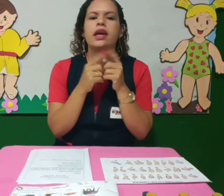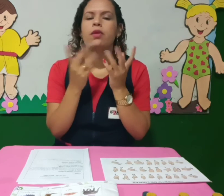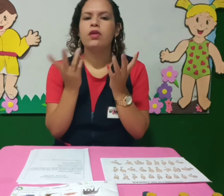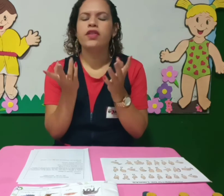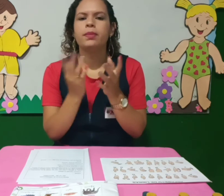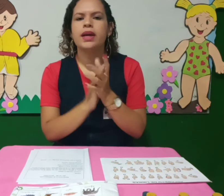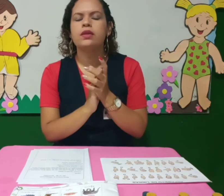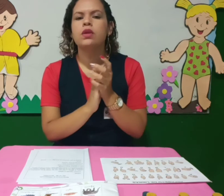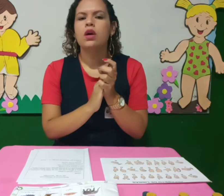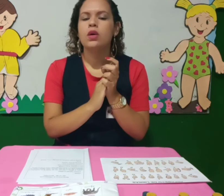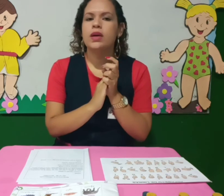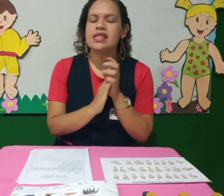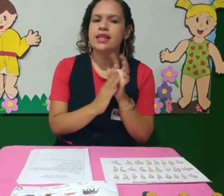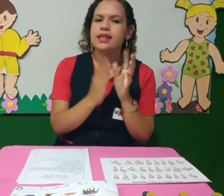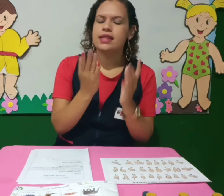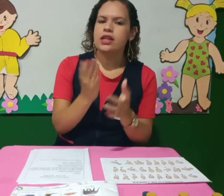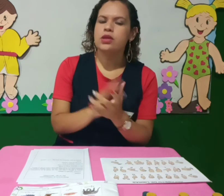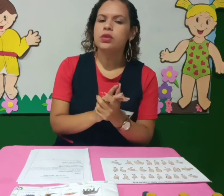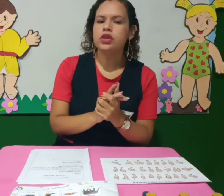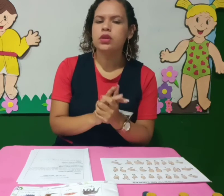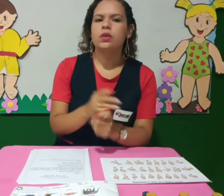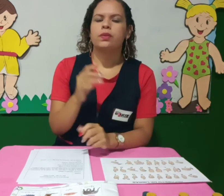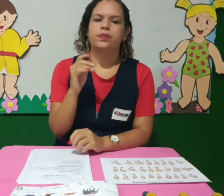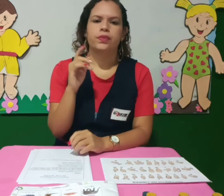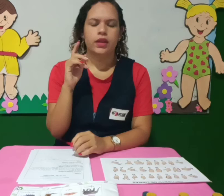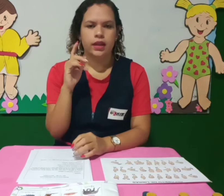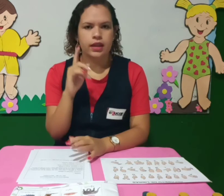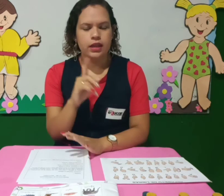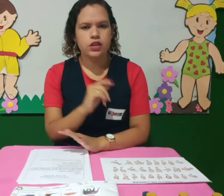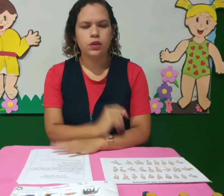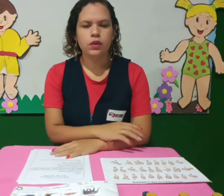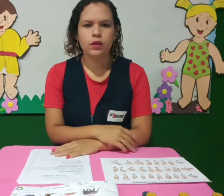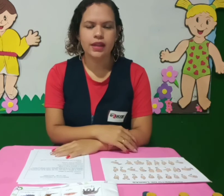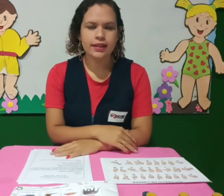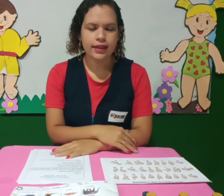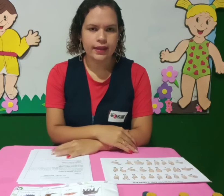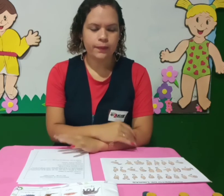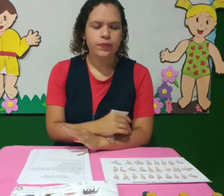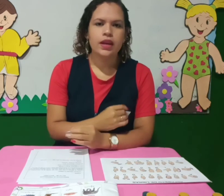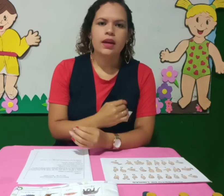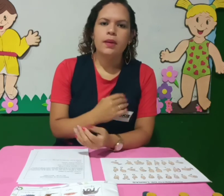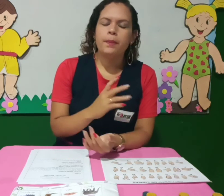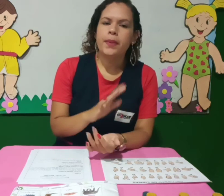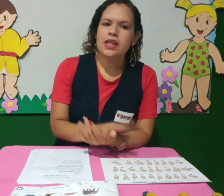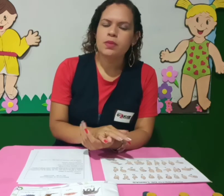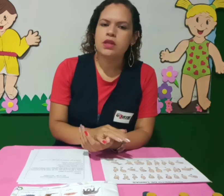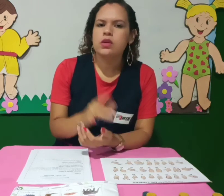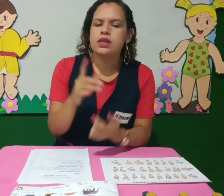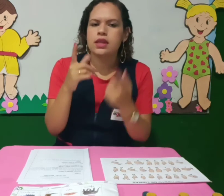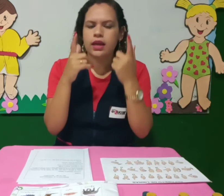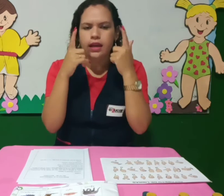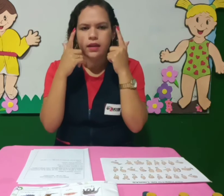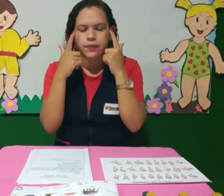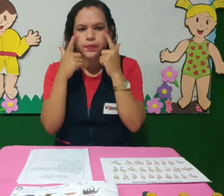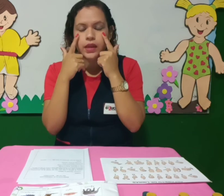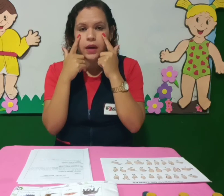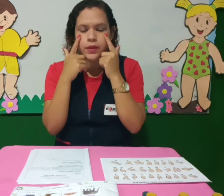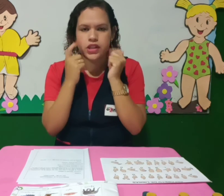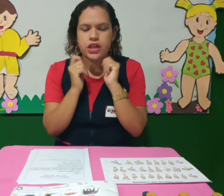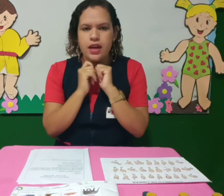o alfabeto com as letrinhas que a tia mostrou, que a tia colocou na tela. Para as pessoas que não